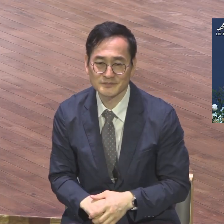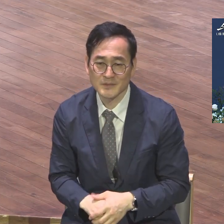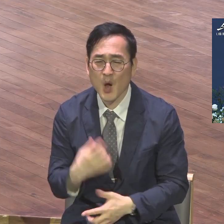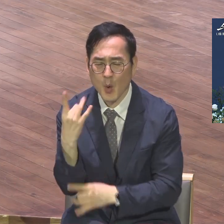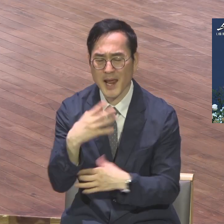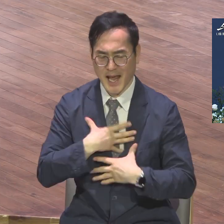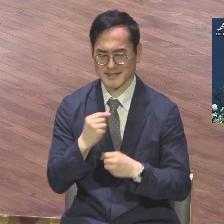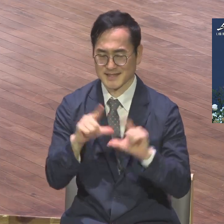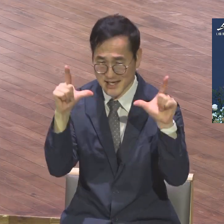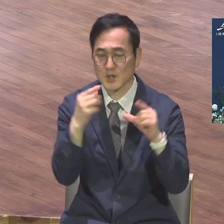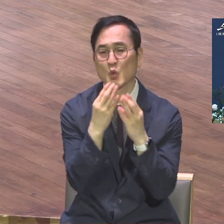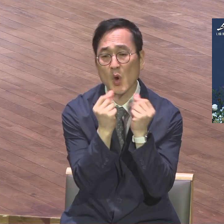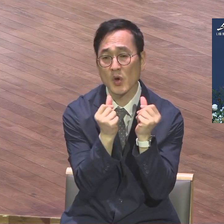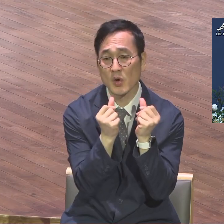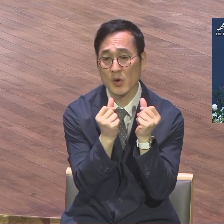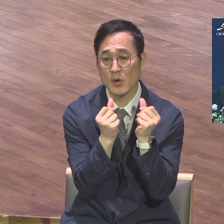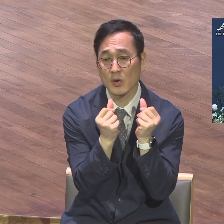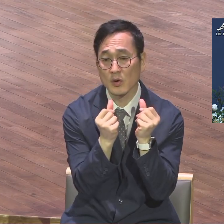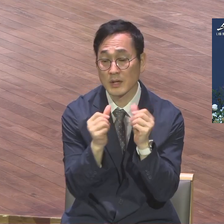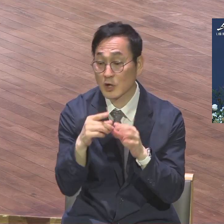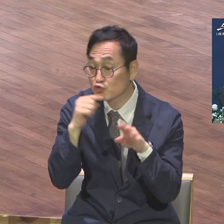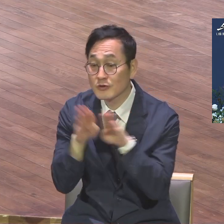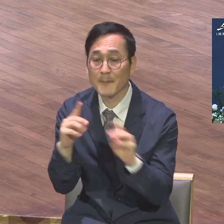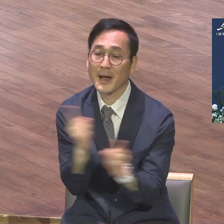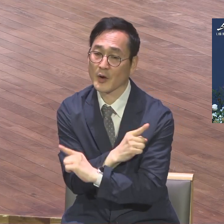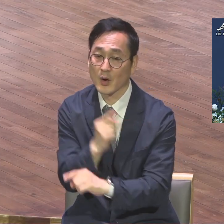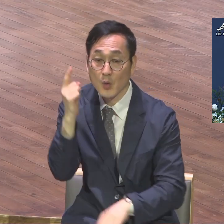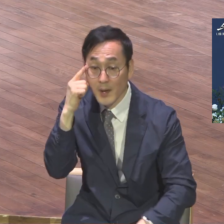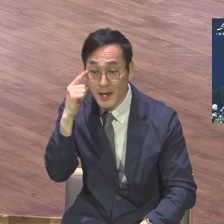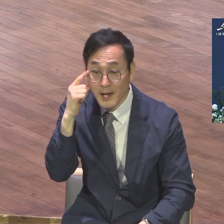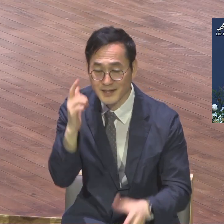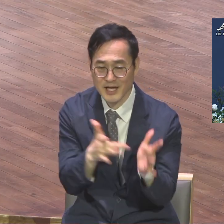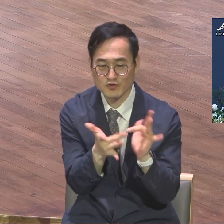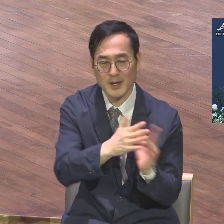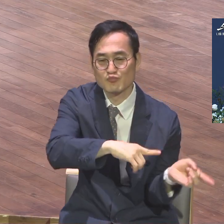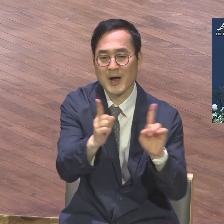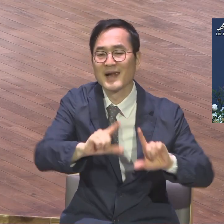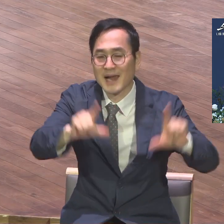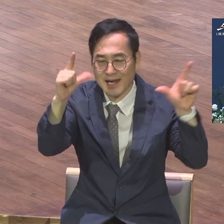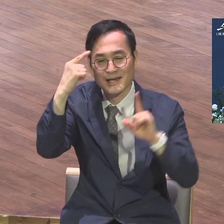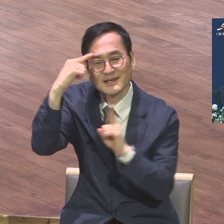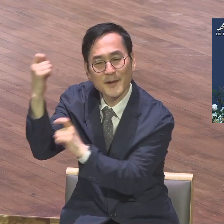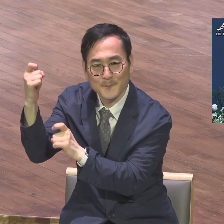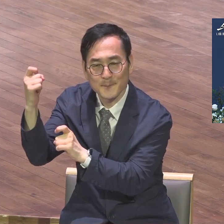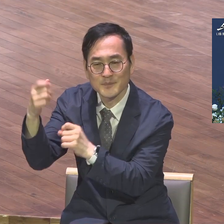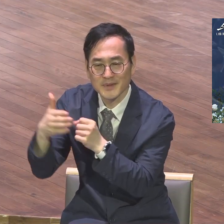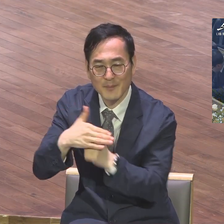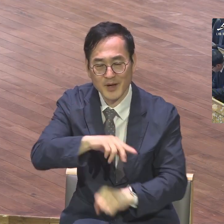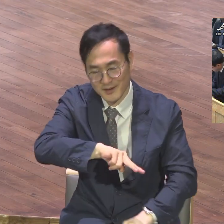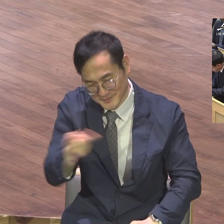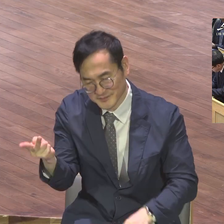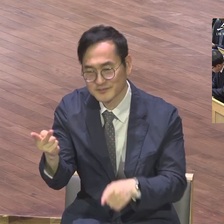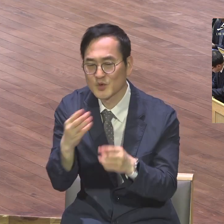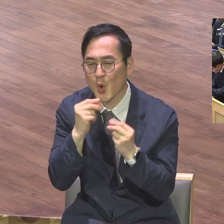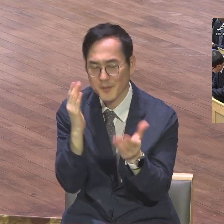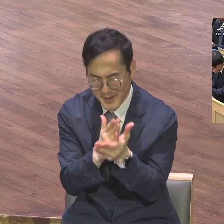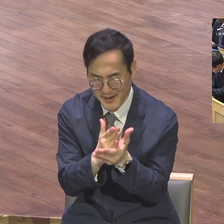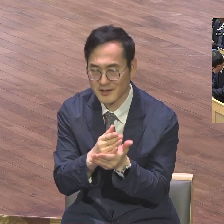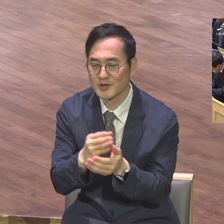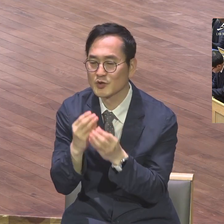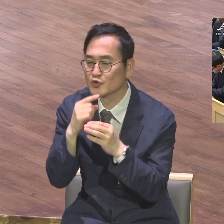주일날 그렇게 나오는 것은 예수님의 부활을 기념하는 의미가 있어요.